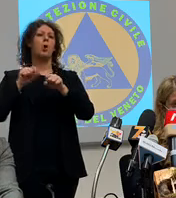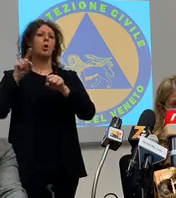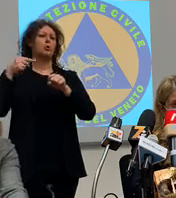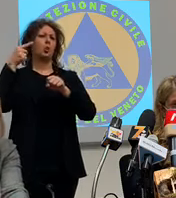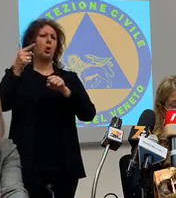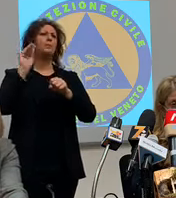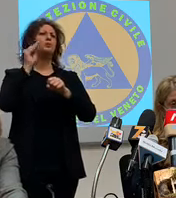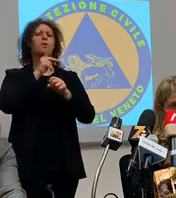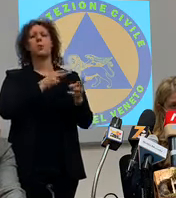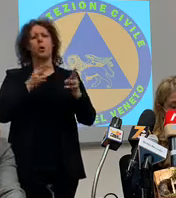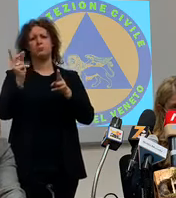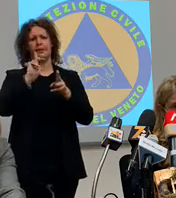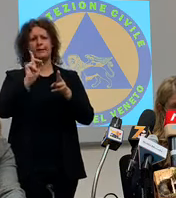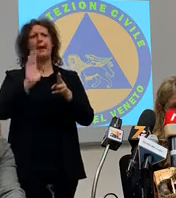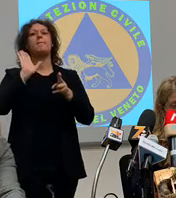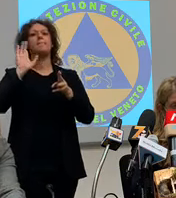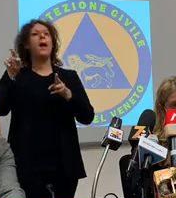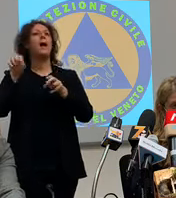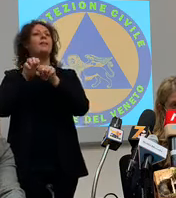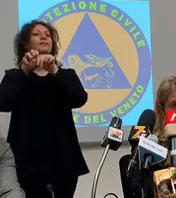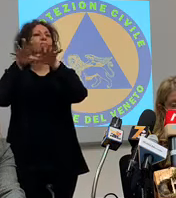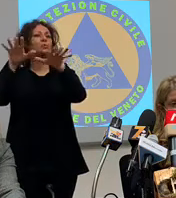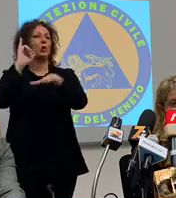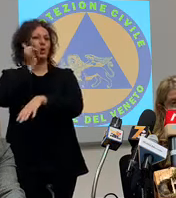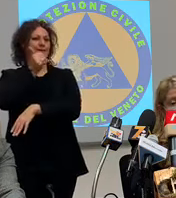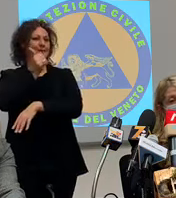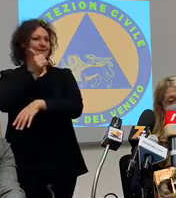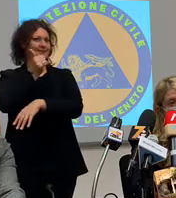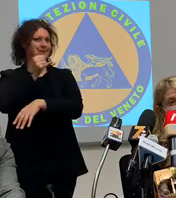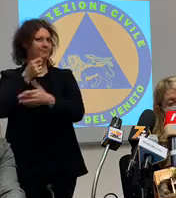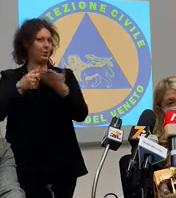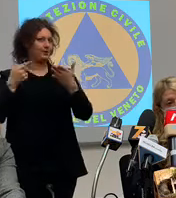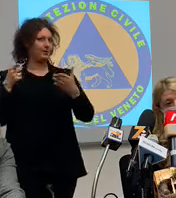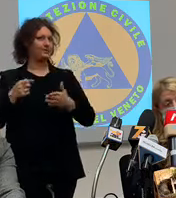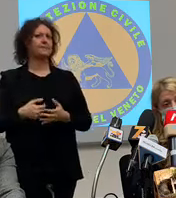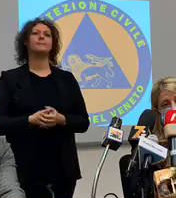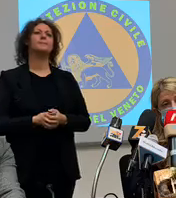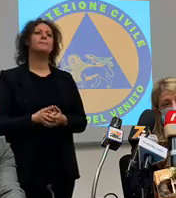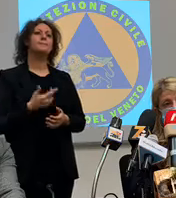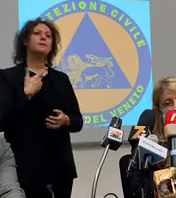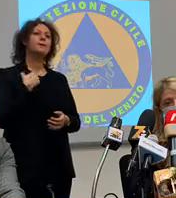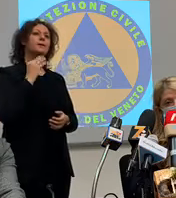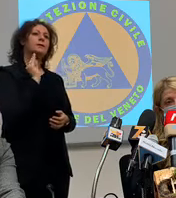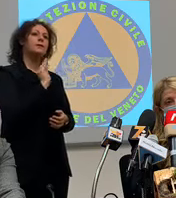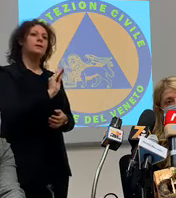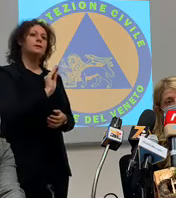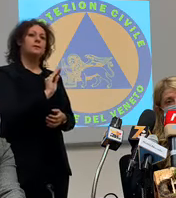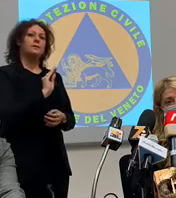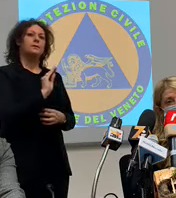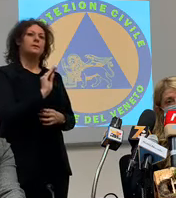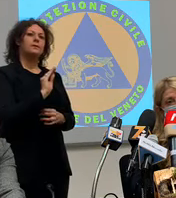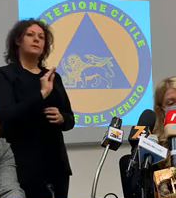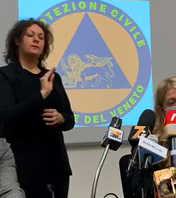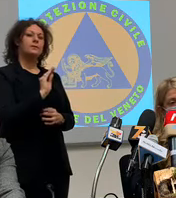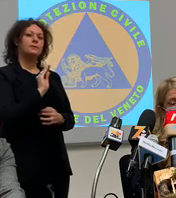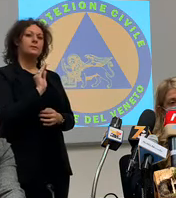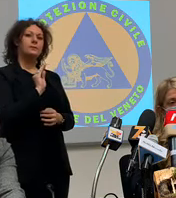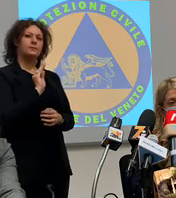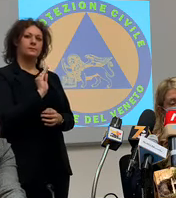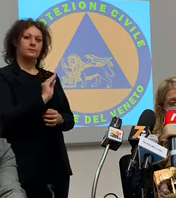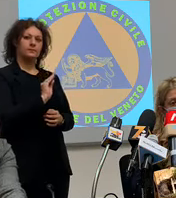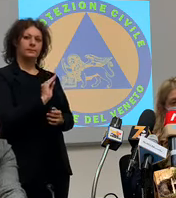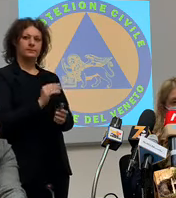sì se posso chiudo chiedendole medico quindi Question E scusa Emiliano però non ti sente nessuno